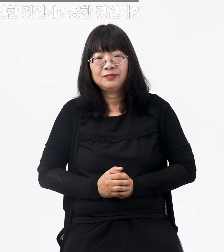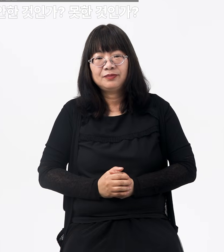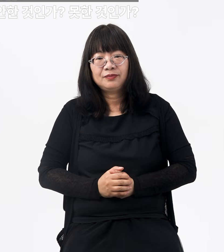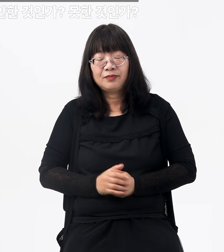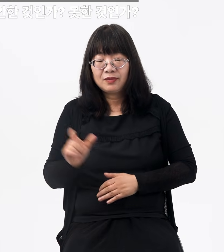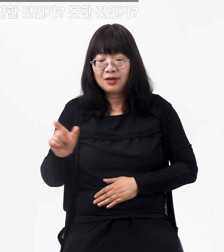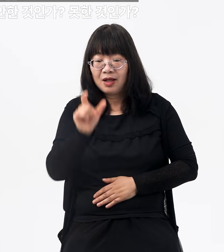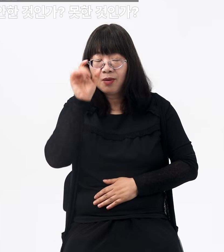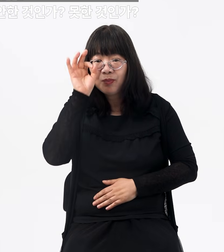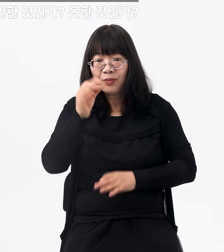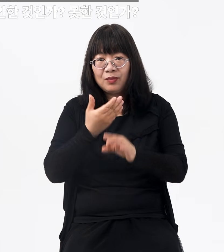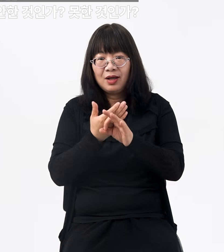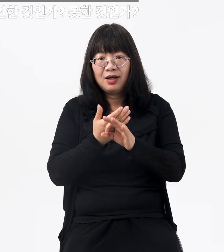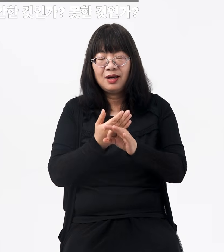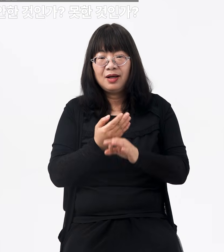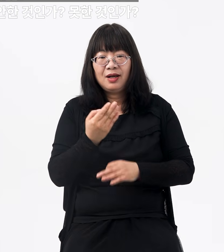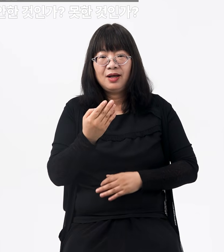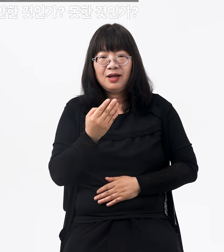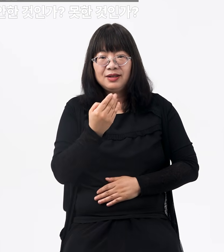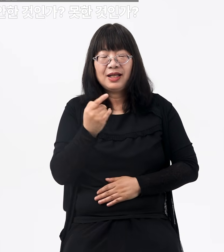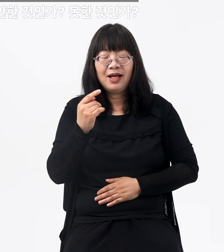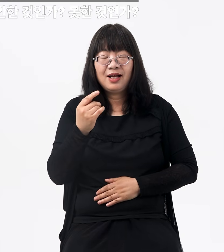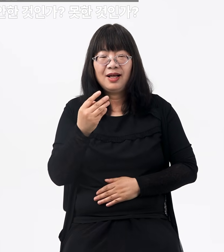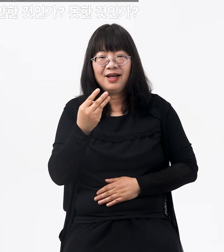올라가는 데 보면 3일교회 나와요, 거기에.